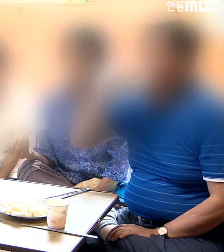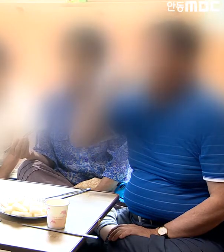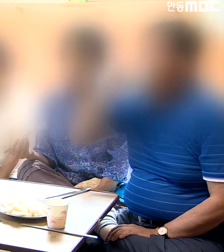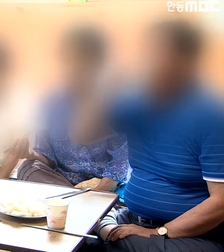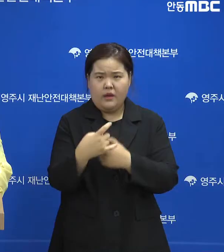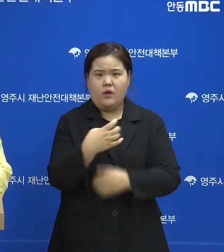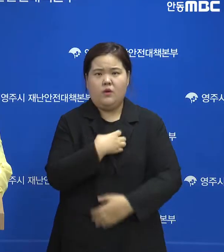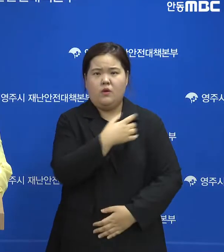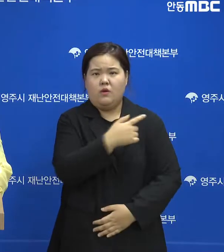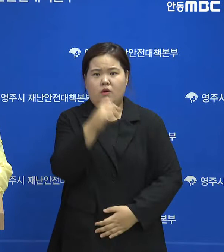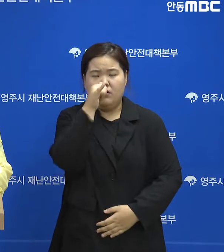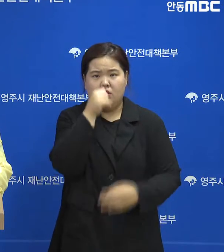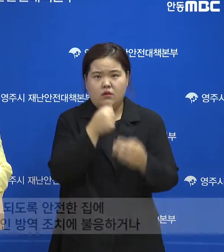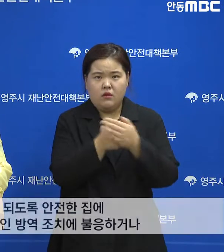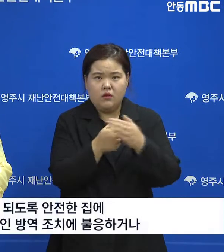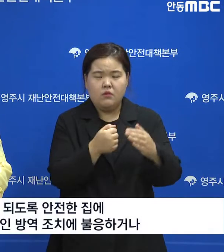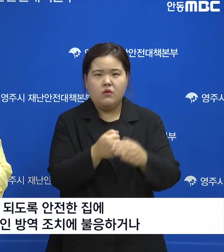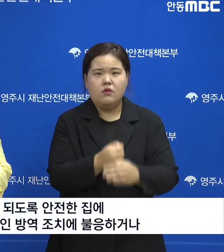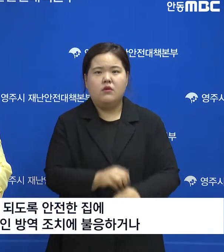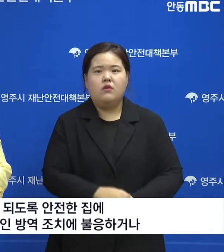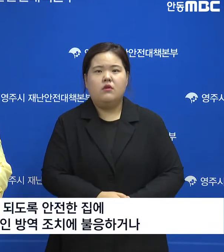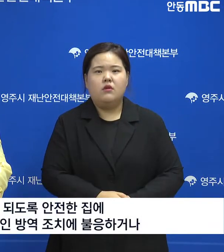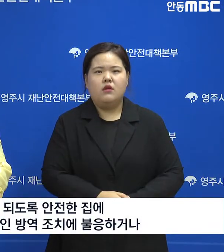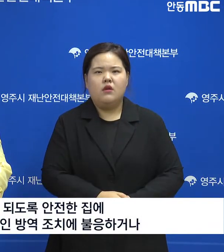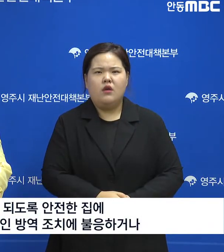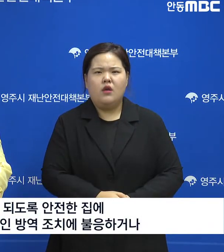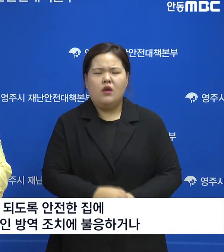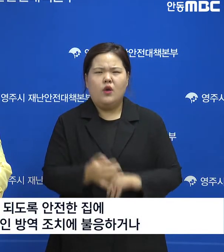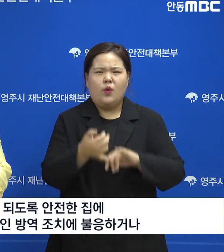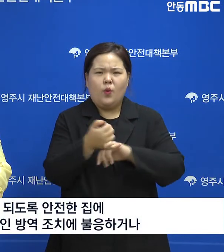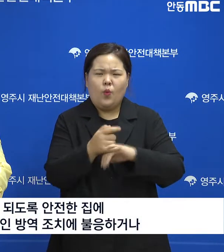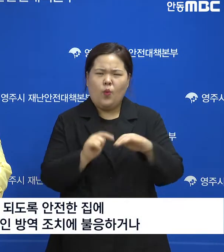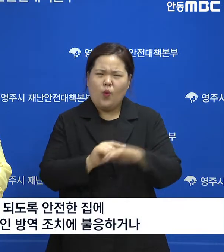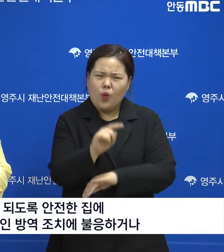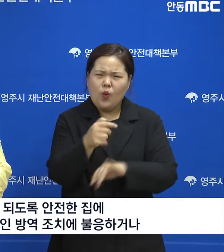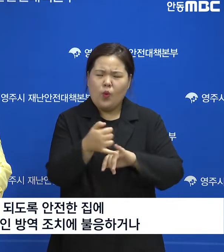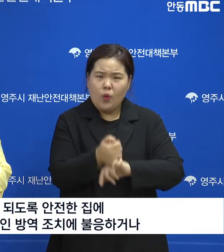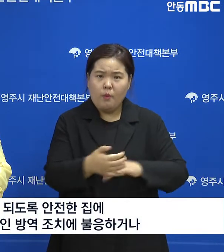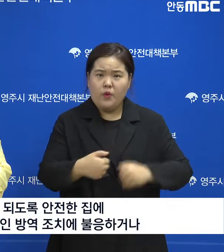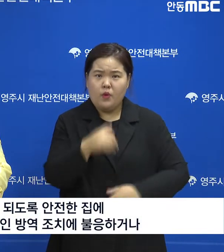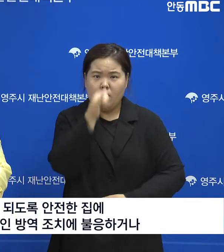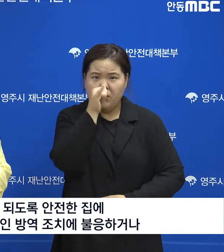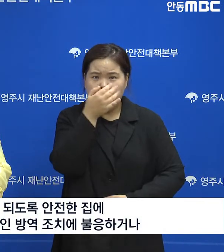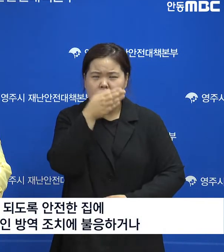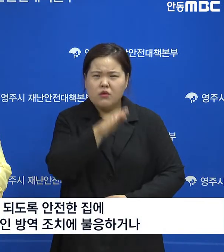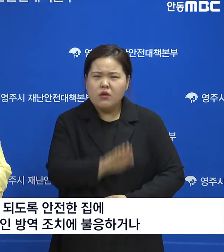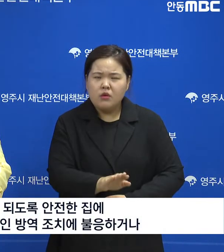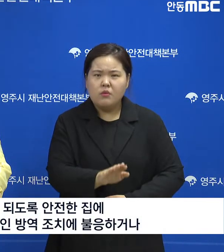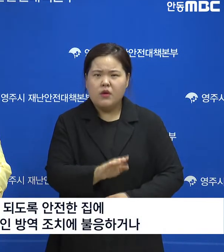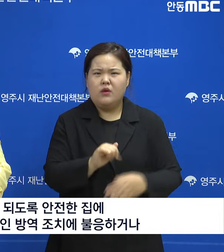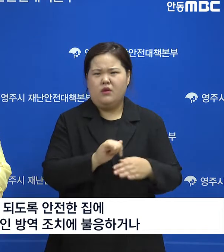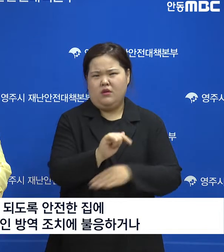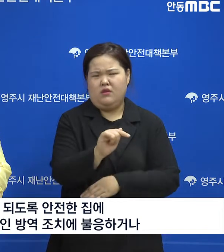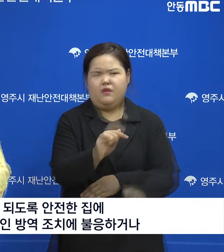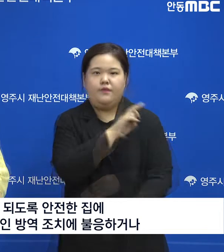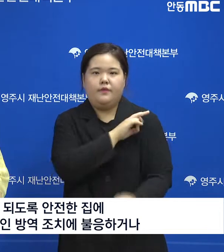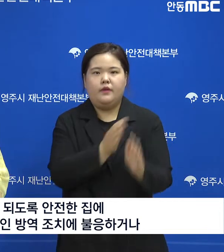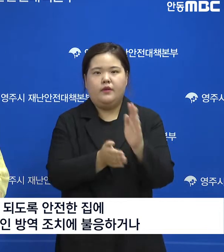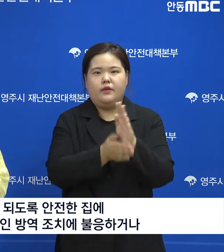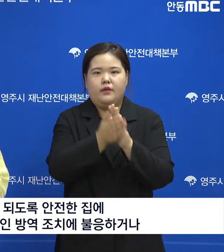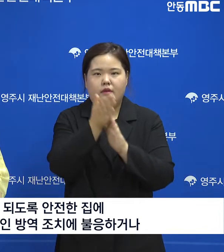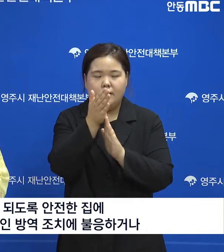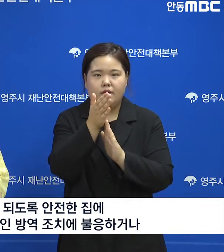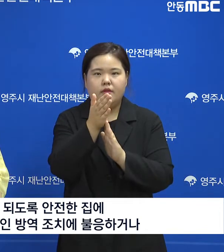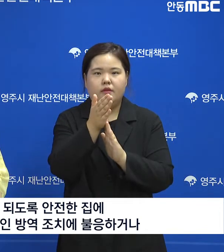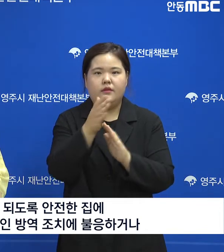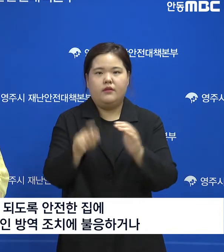했습니다. 당분간은 꼭 필요한 외출 외에는 되도록 안전한 집에 머물러 주시기 바랍니다.